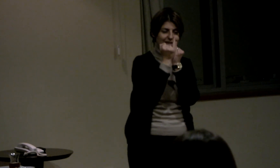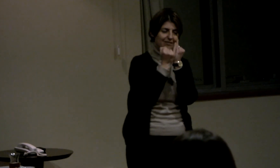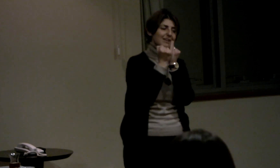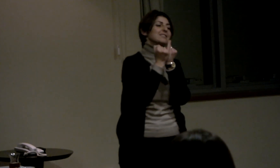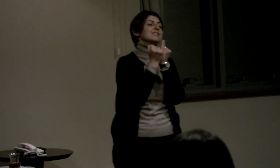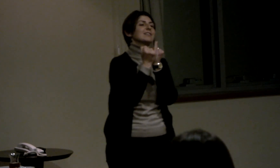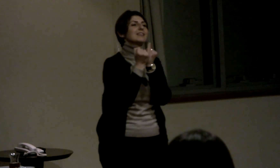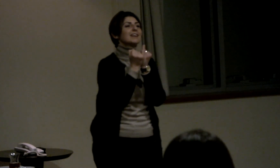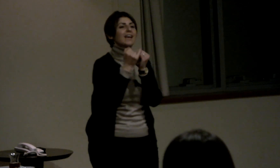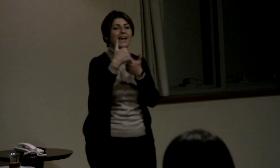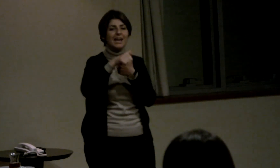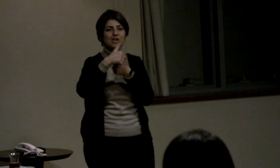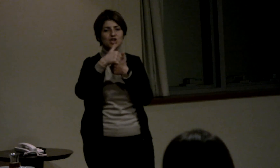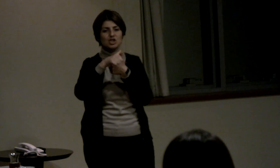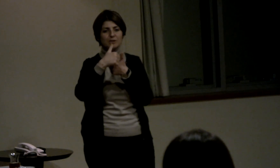evet, eş,